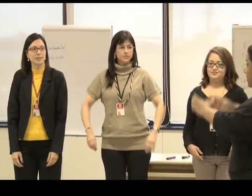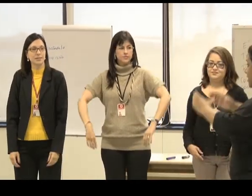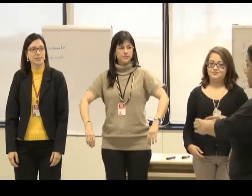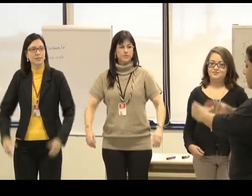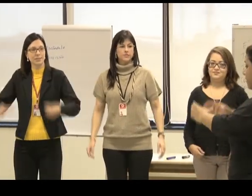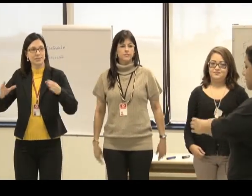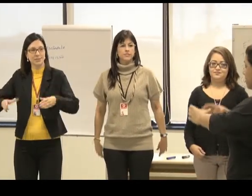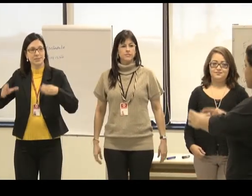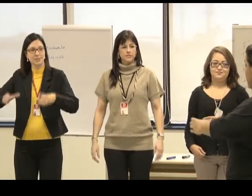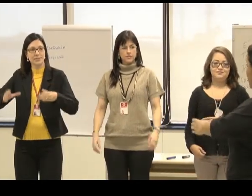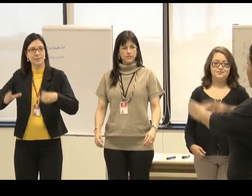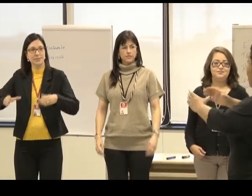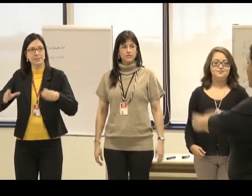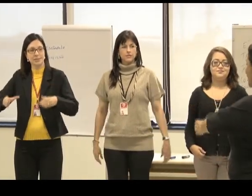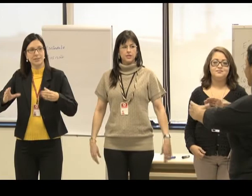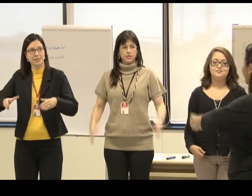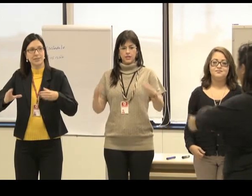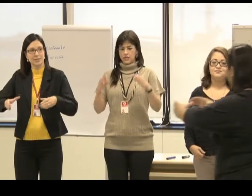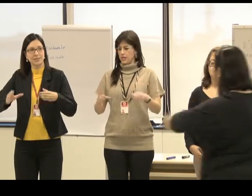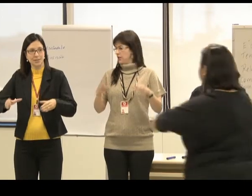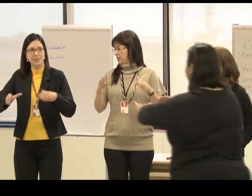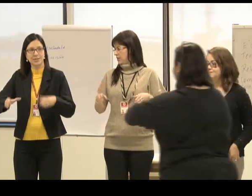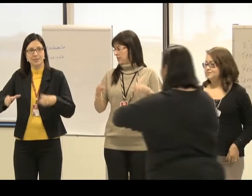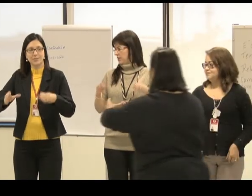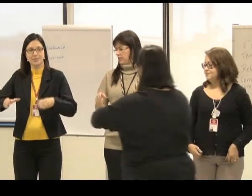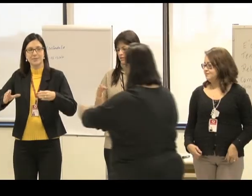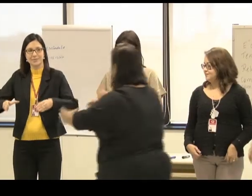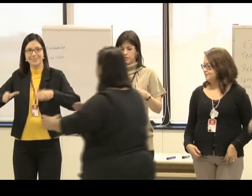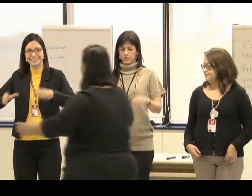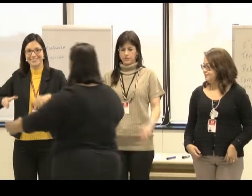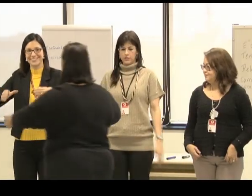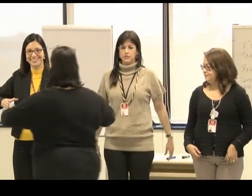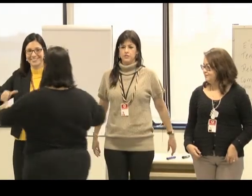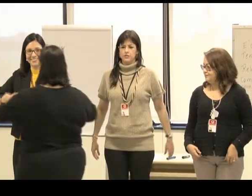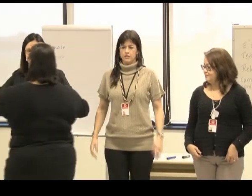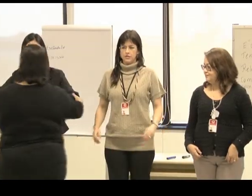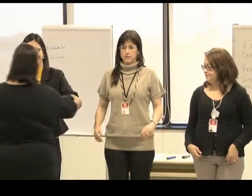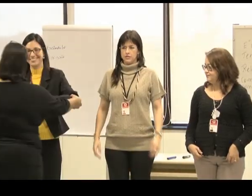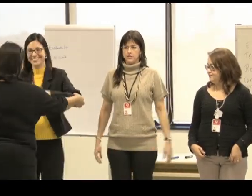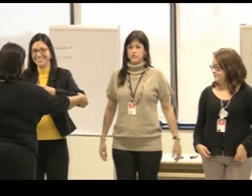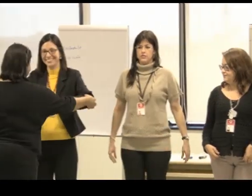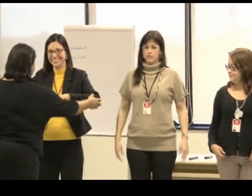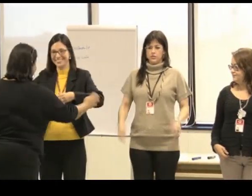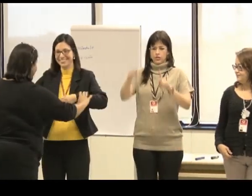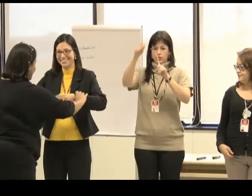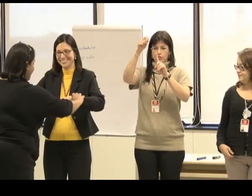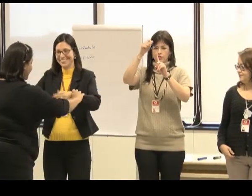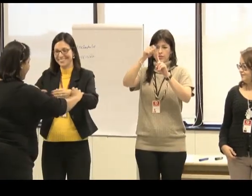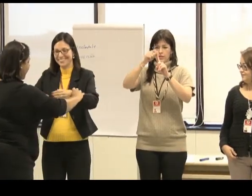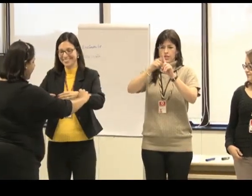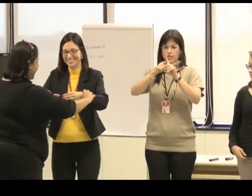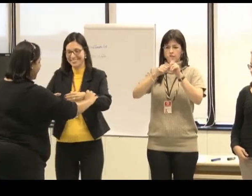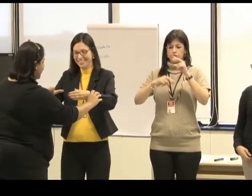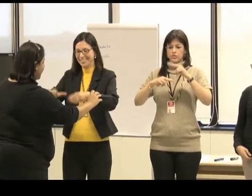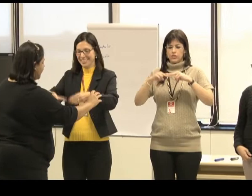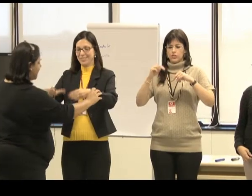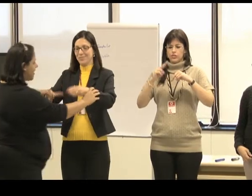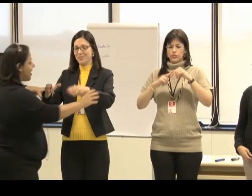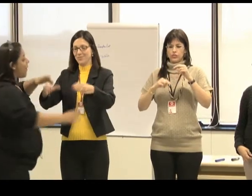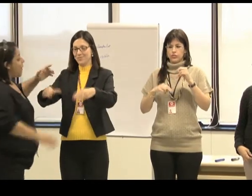não ficar tão dura. Onde? Onde? Isso. Onde? Isso. Solta a arqueia.